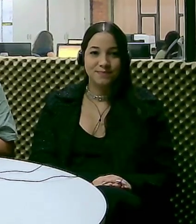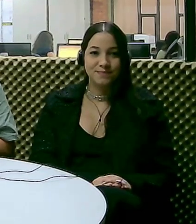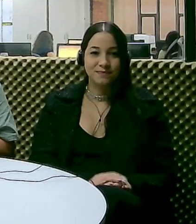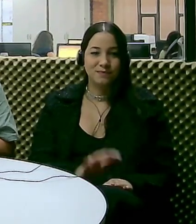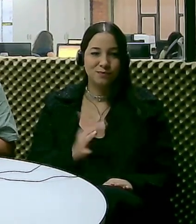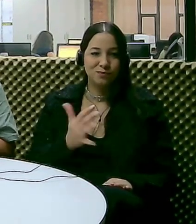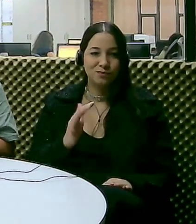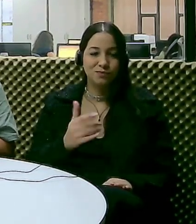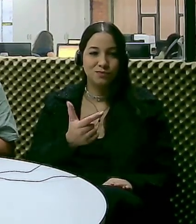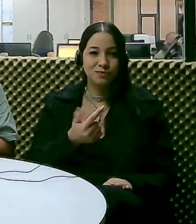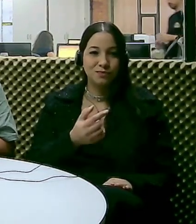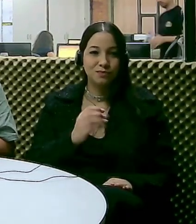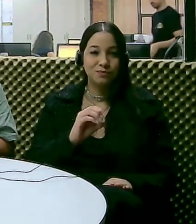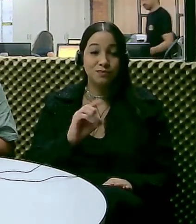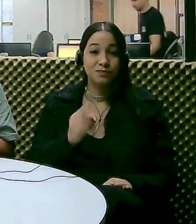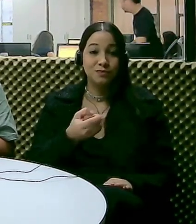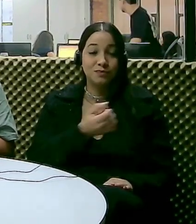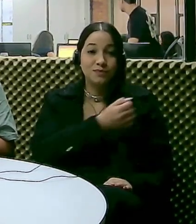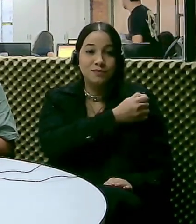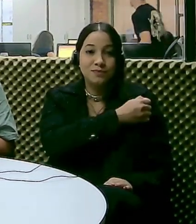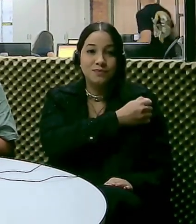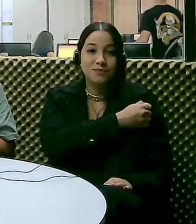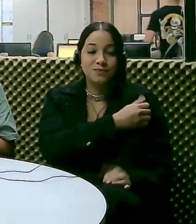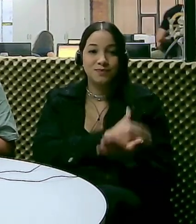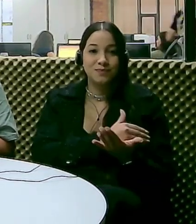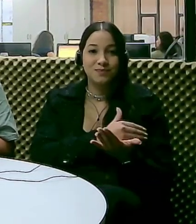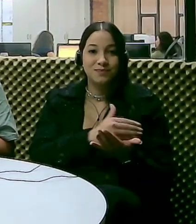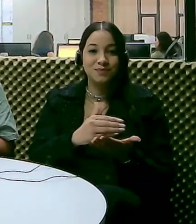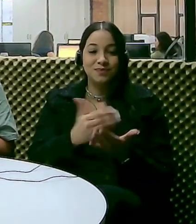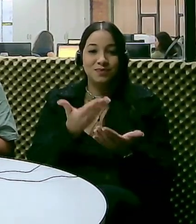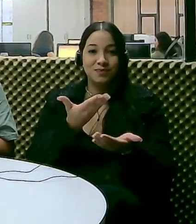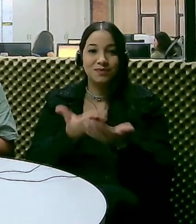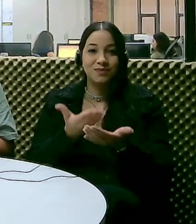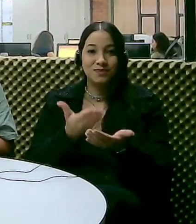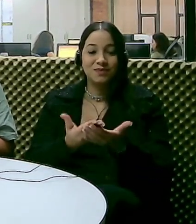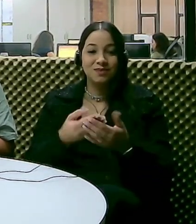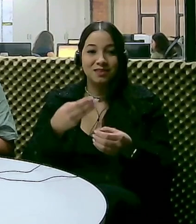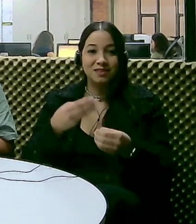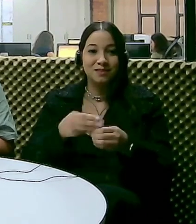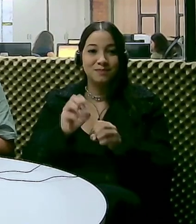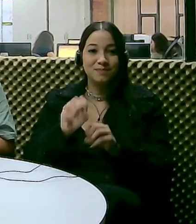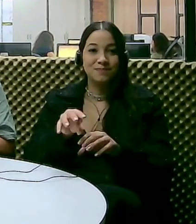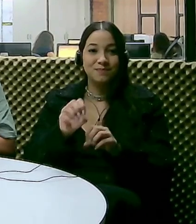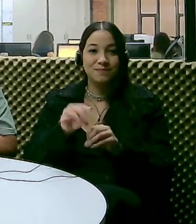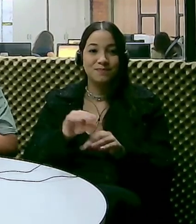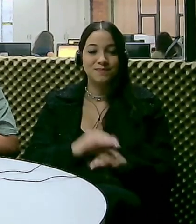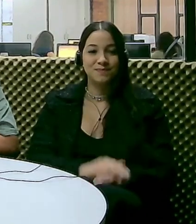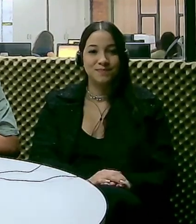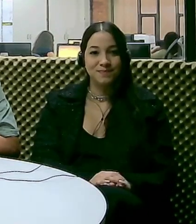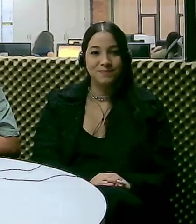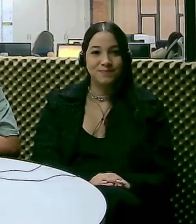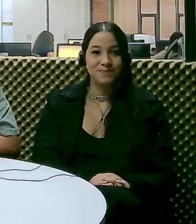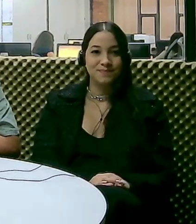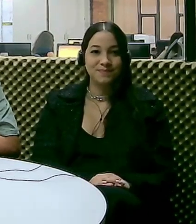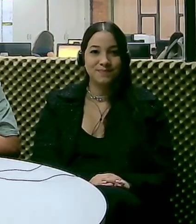Cerca de 70 mil estudantes iniciam um ano letivo na rede municipal de ensino.